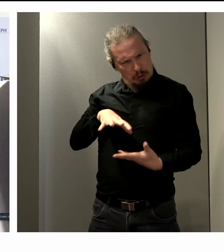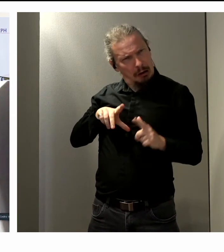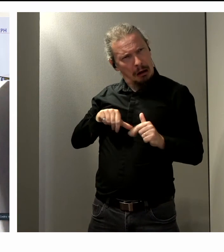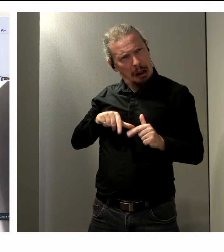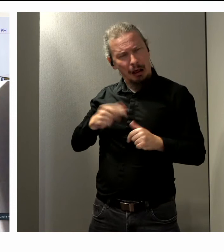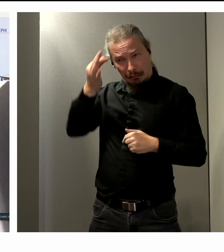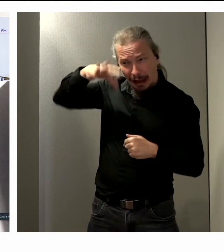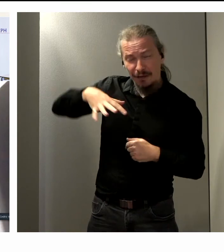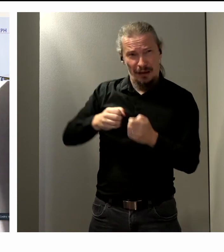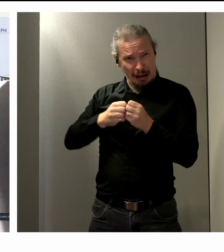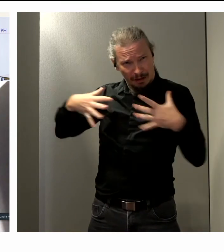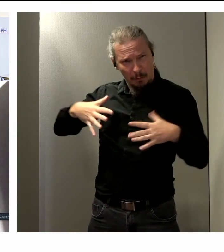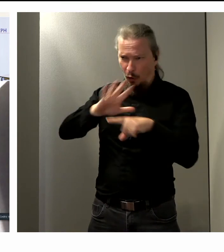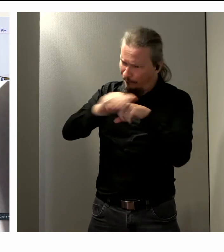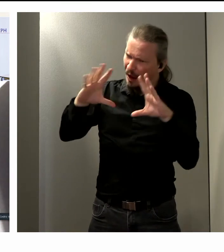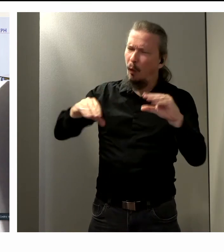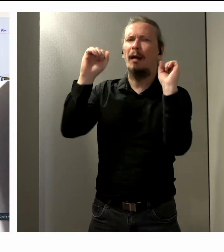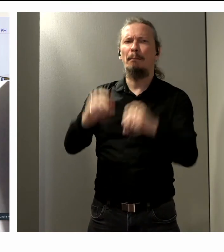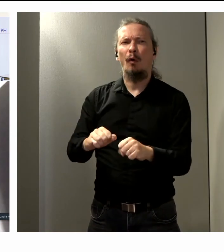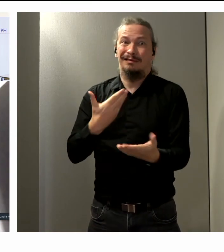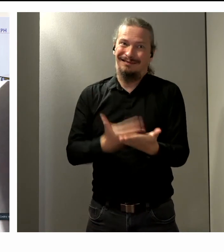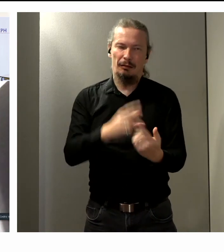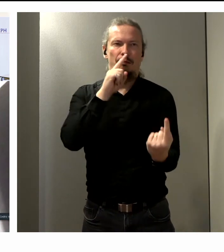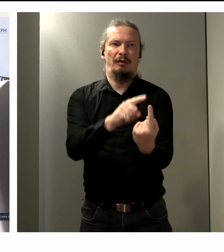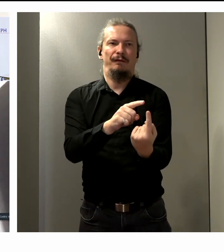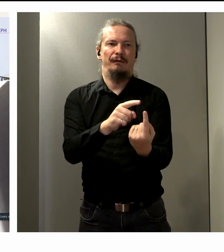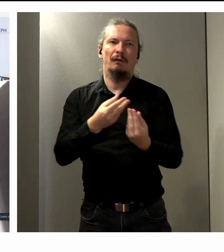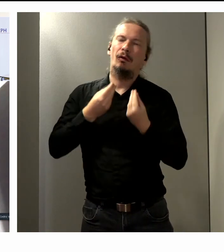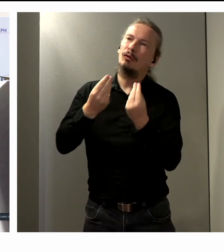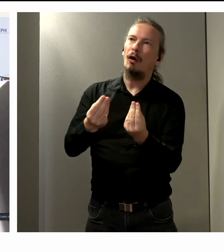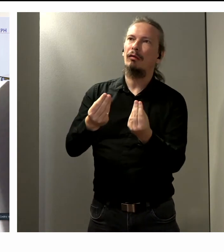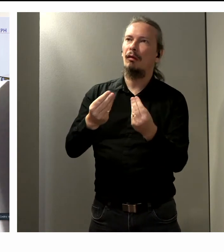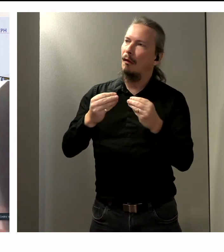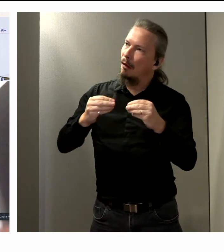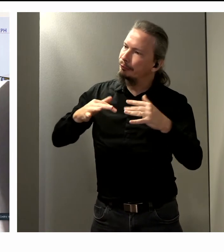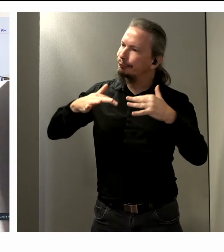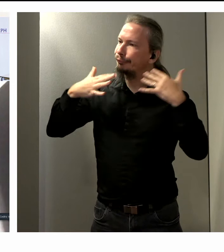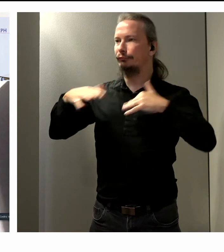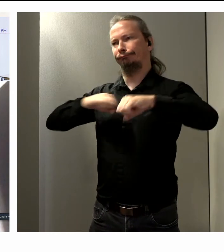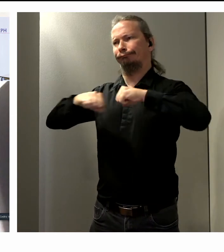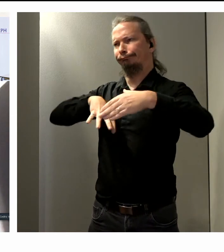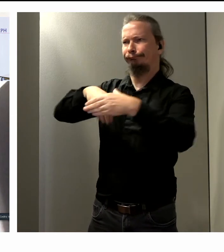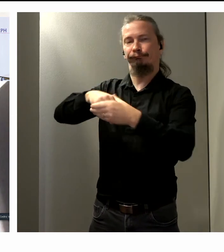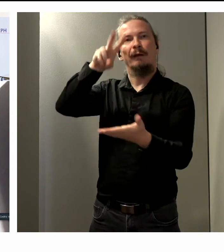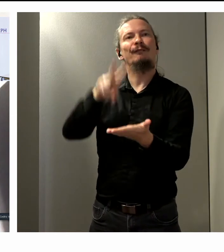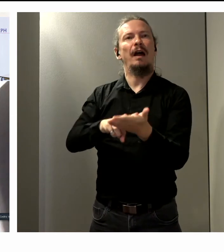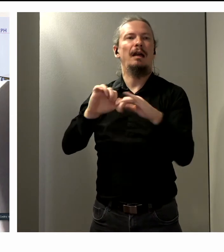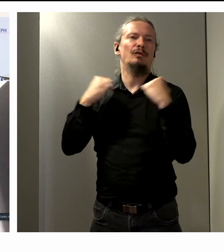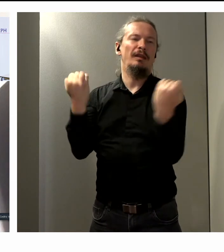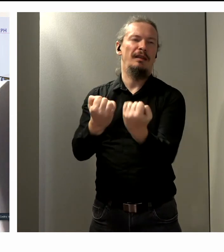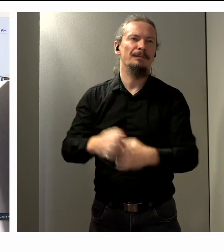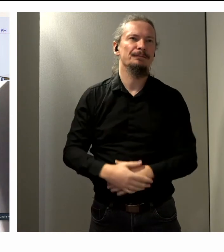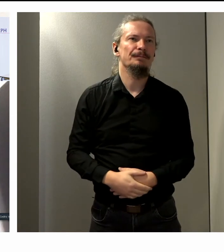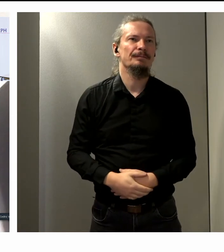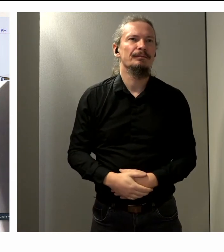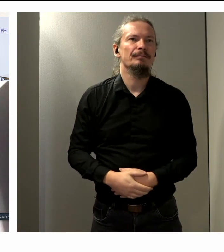de créativité et de développement et arriver à influer, être acteur, pleinement acteur de la